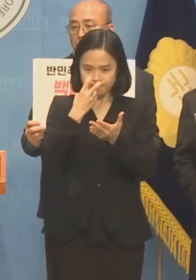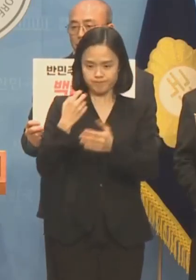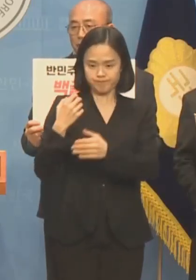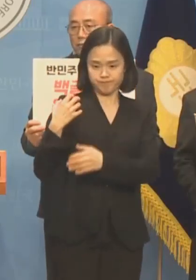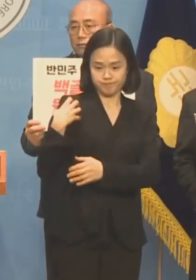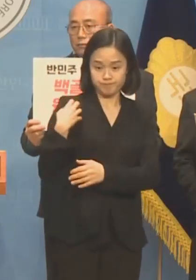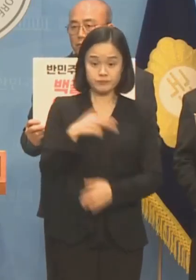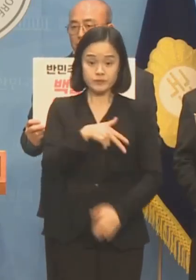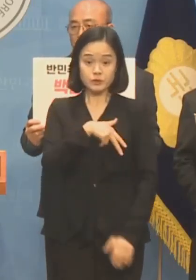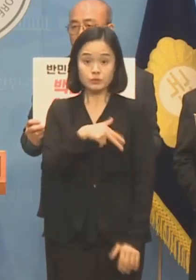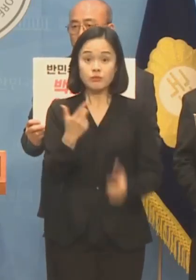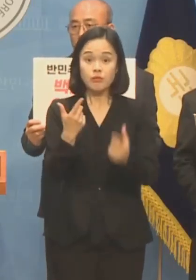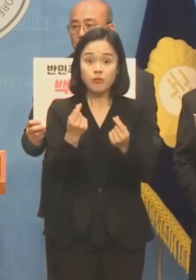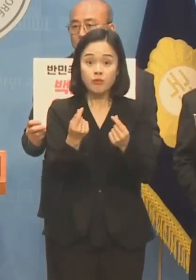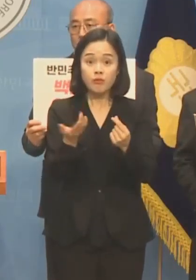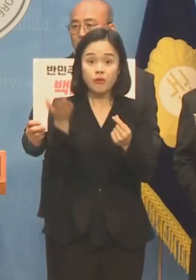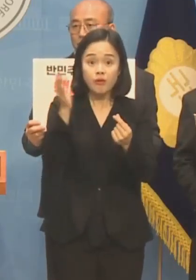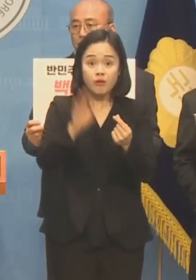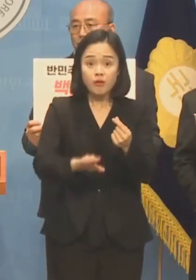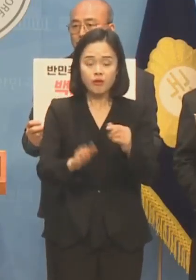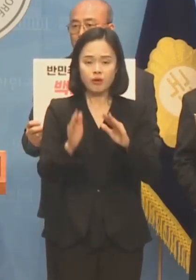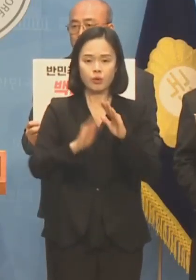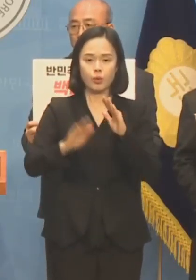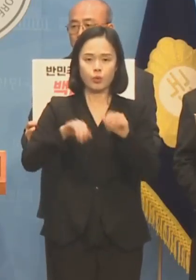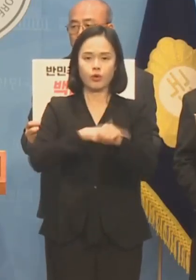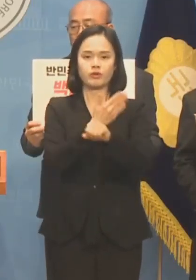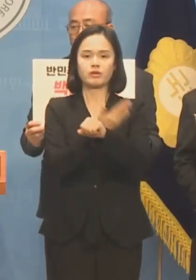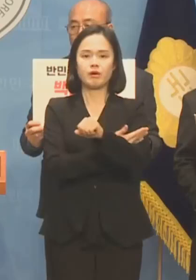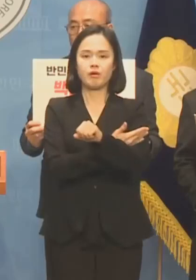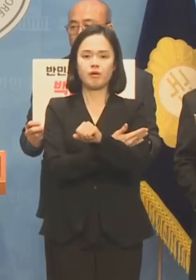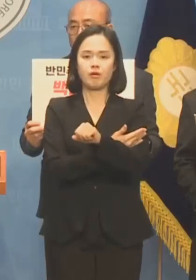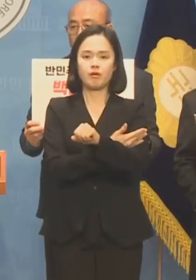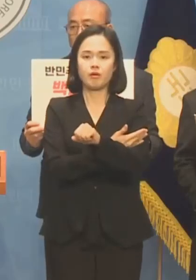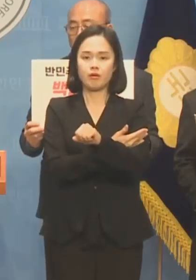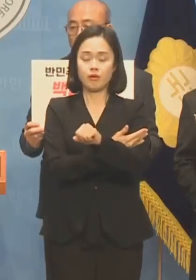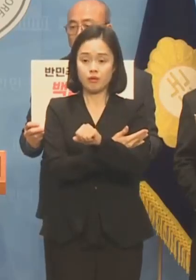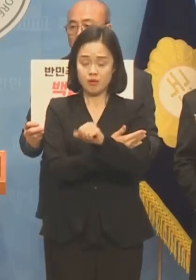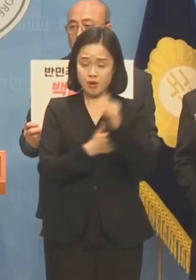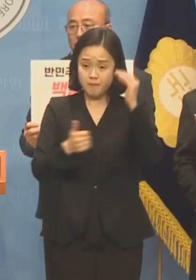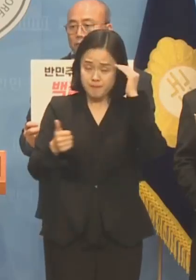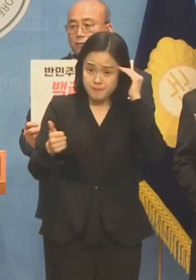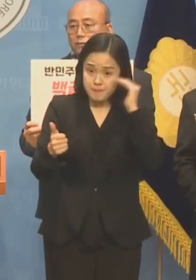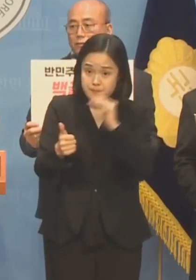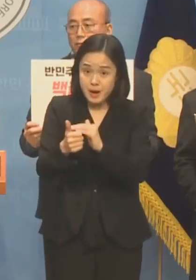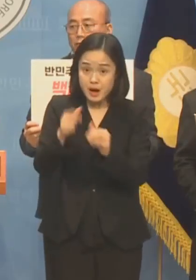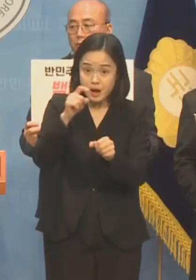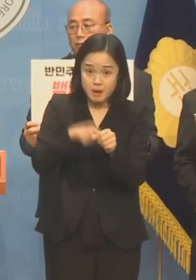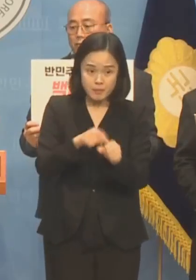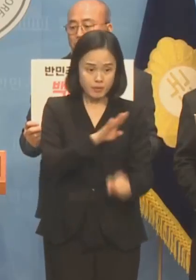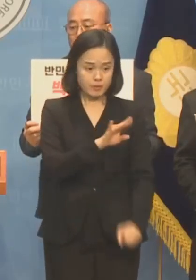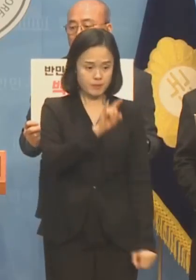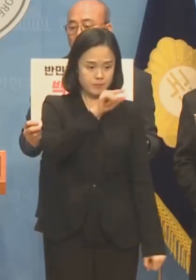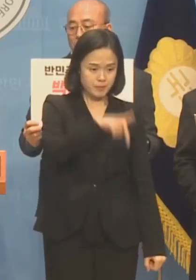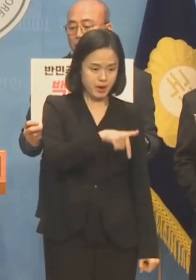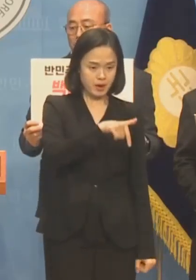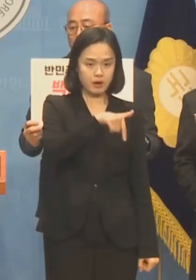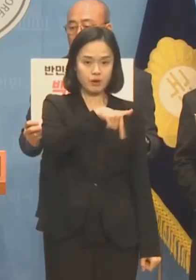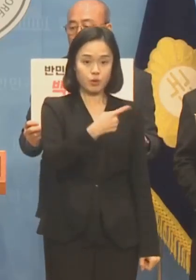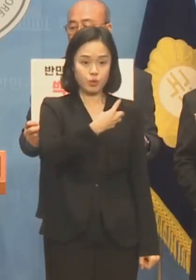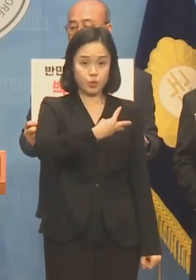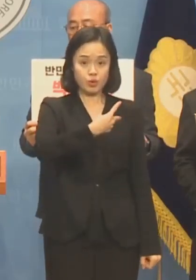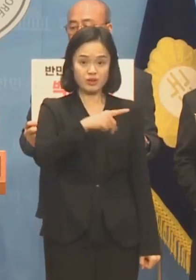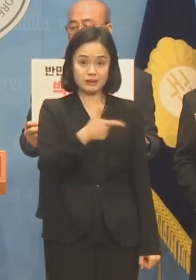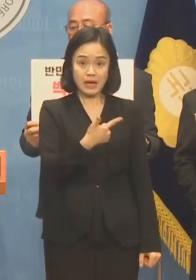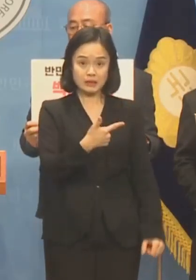공권력 집행을 방해할 의도를 가진 폭력적 자경단체를 국회에 데리고 온 것도 모자라